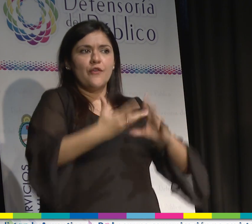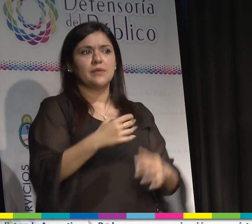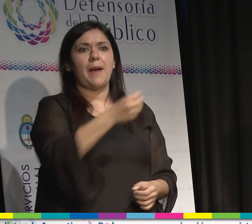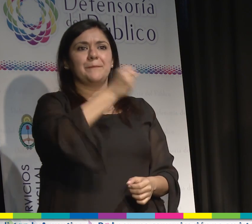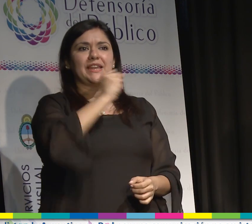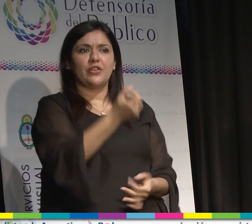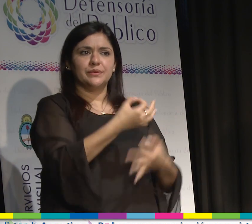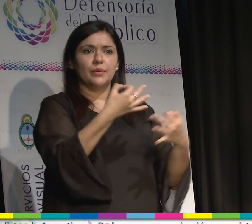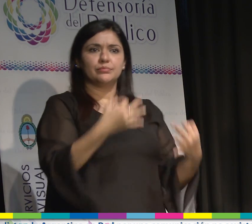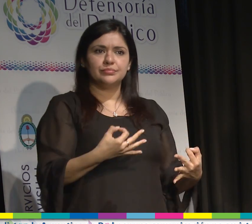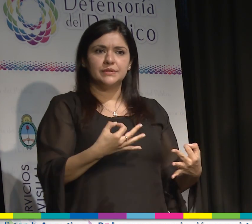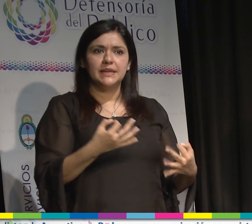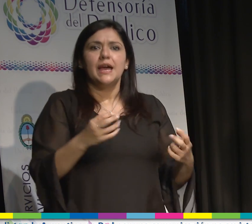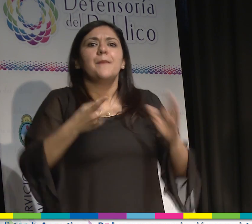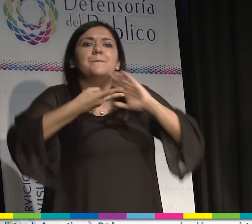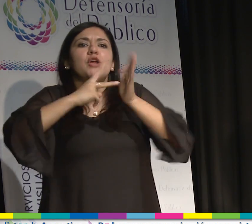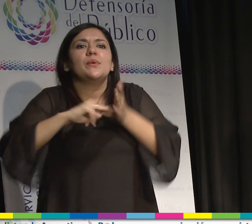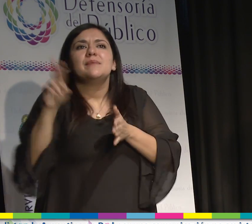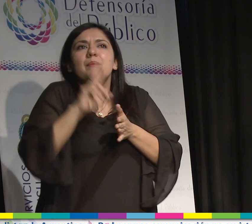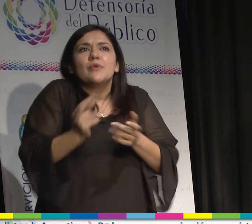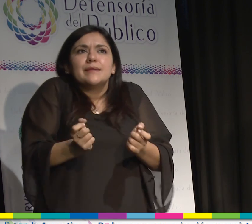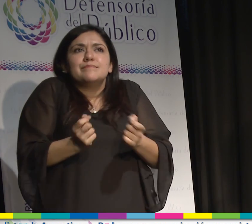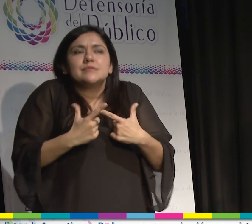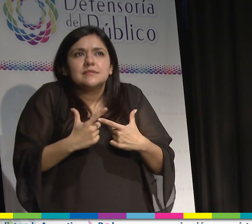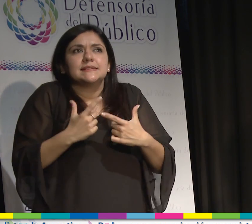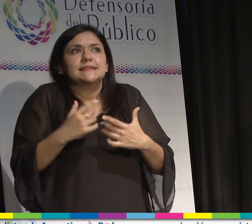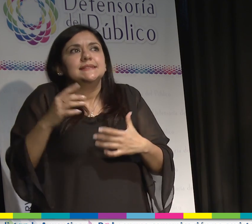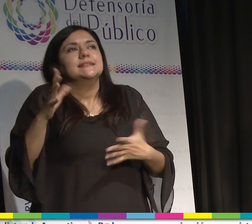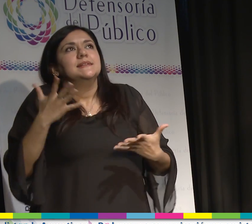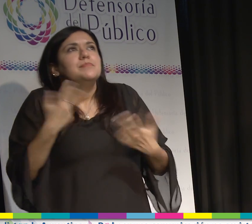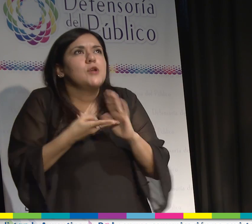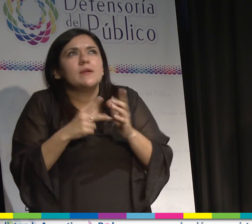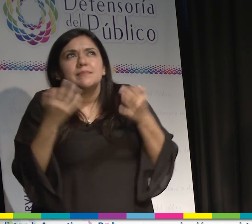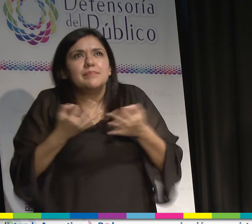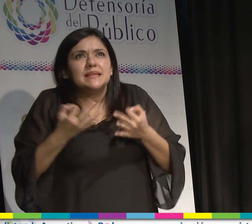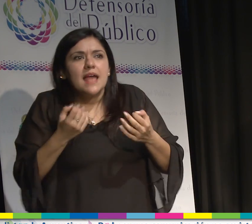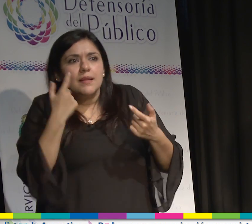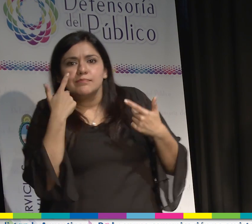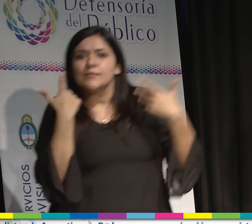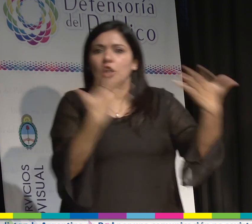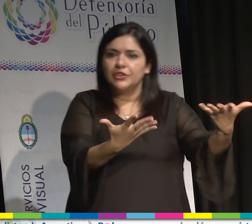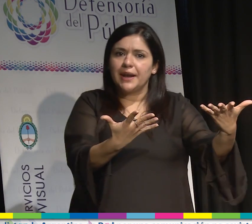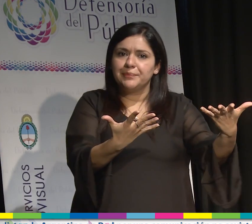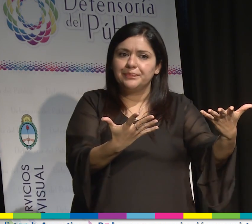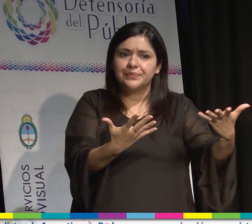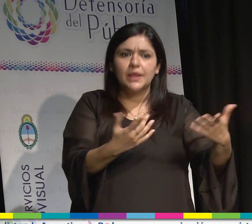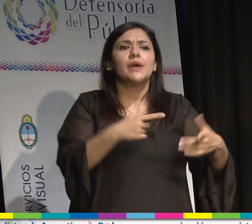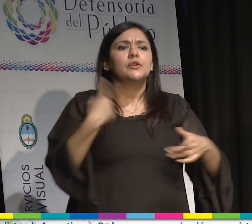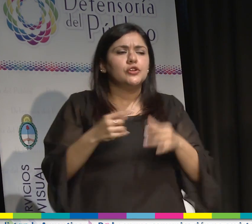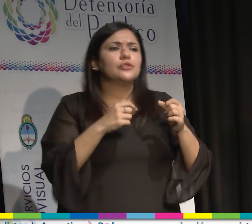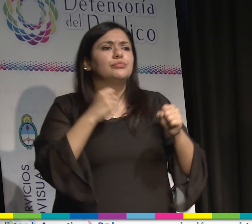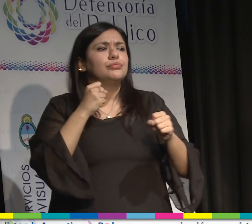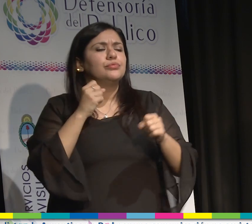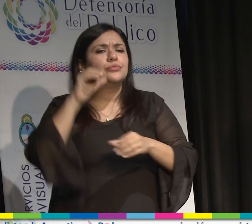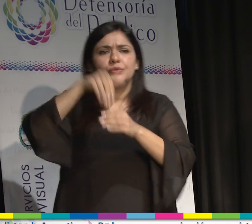inclusión de nuestras problemáticas específicas oportunamente participamos en lo que fue el debate de la ley de servicios de